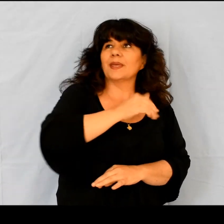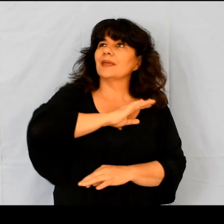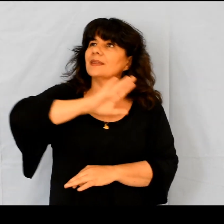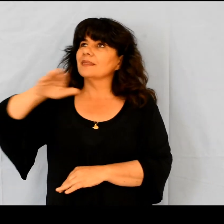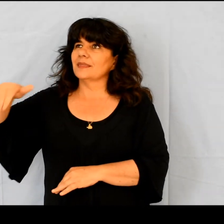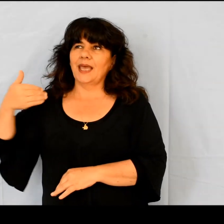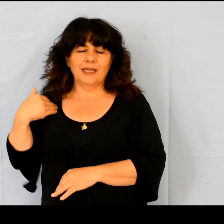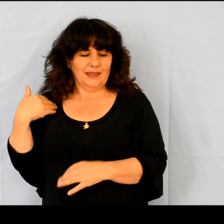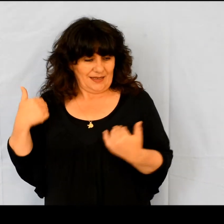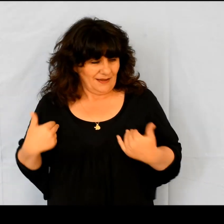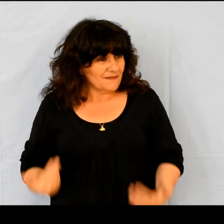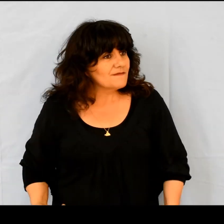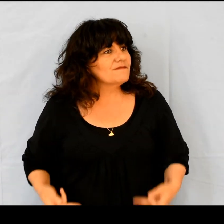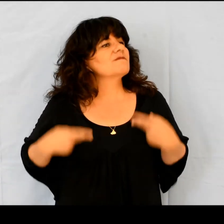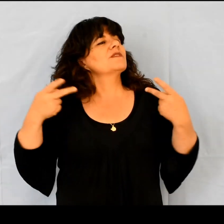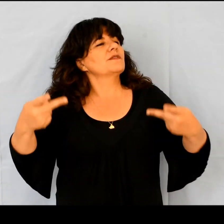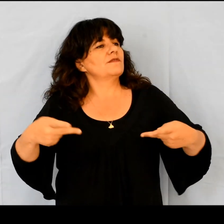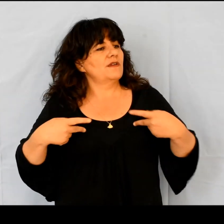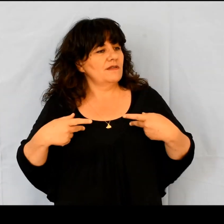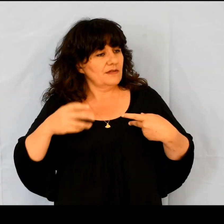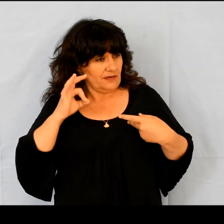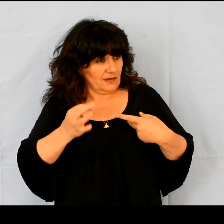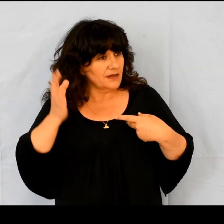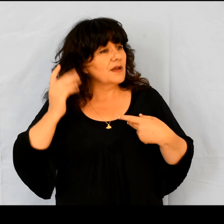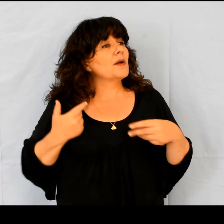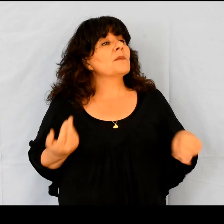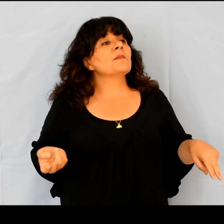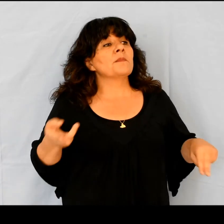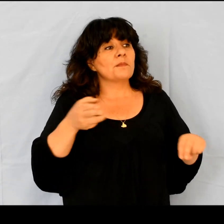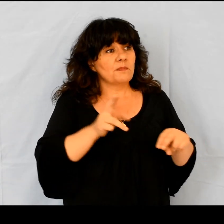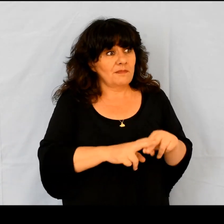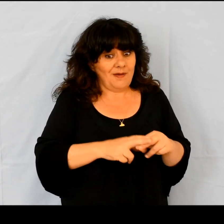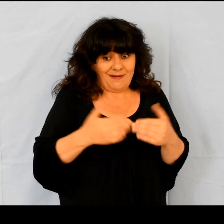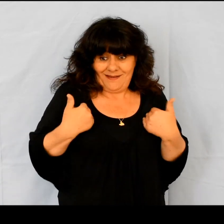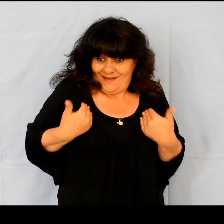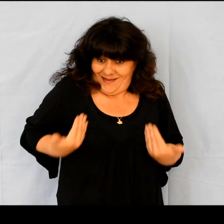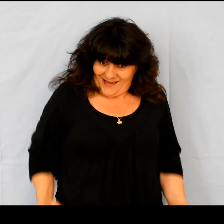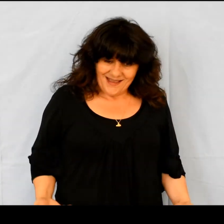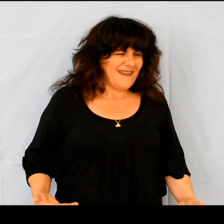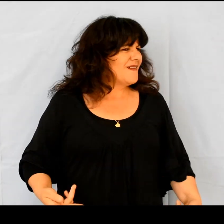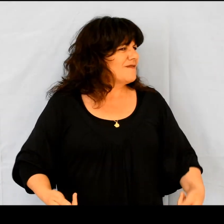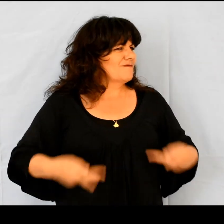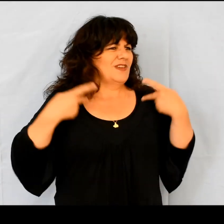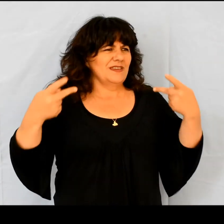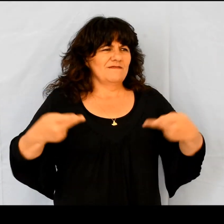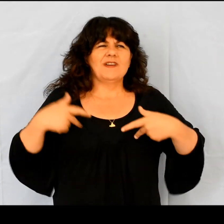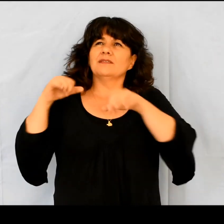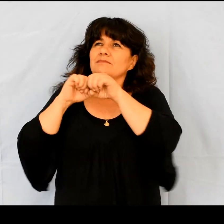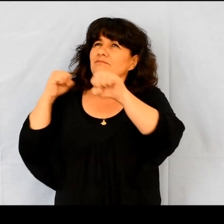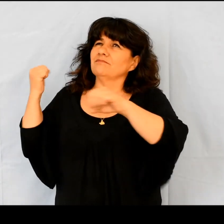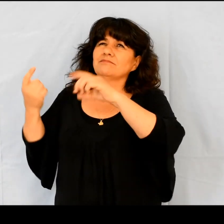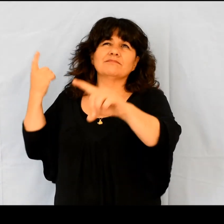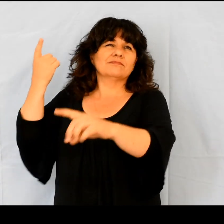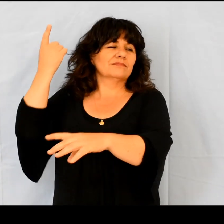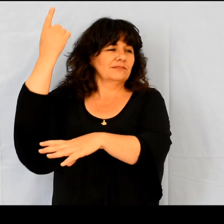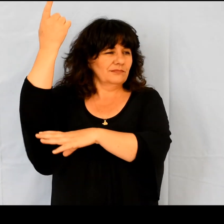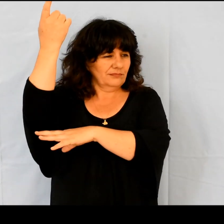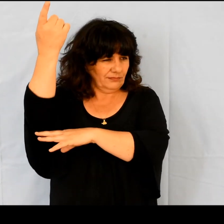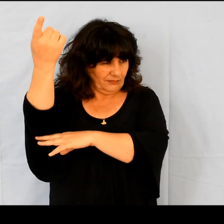vivant. J'étais mort et me voilà vivant pour les siècles des siècles. Je détiens